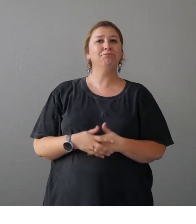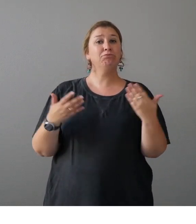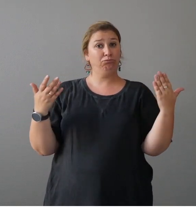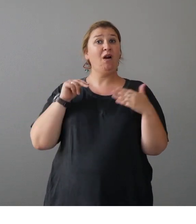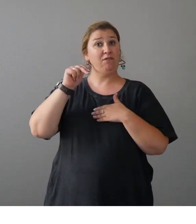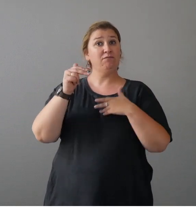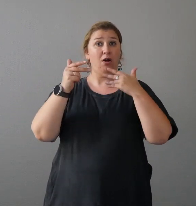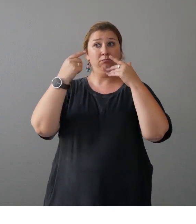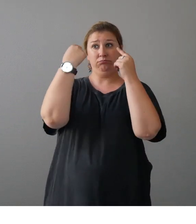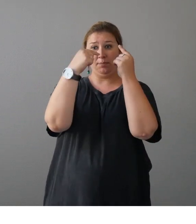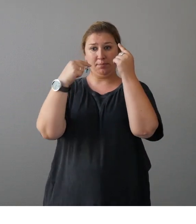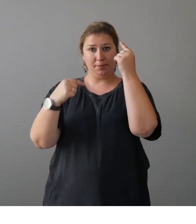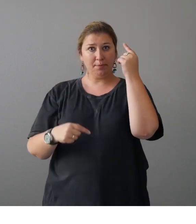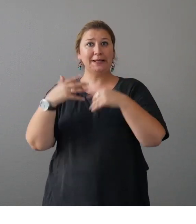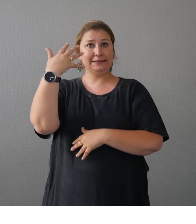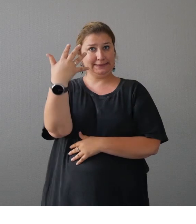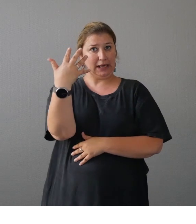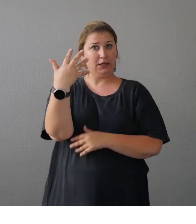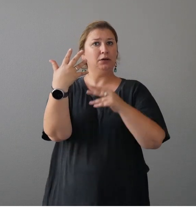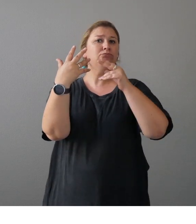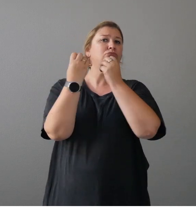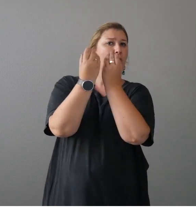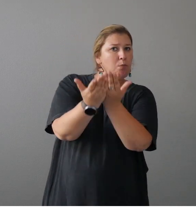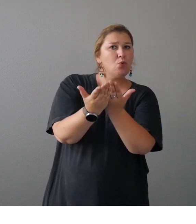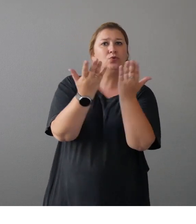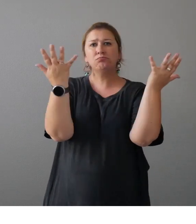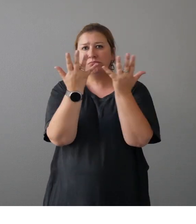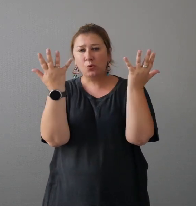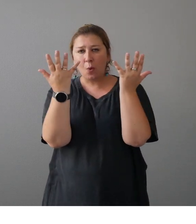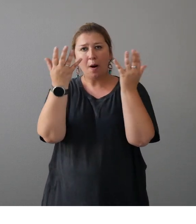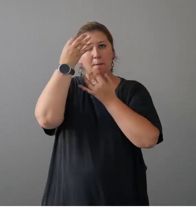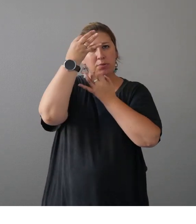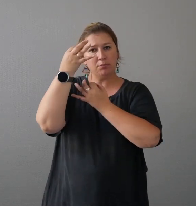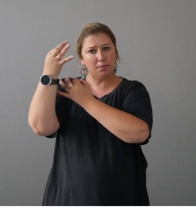Nous vous présentons ceux qui le sont en langue des signes française.